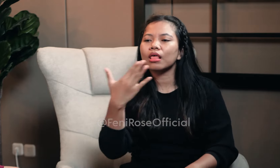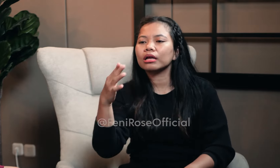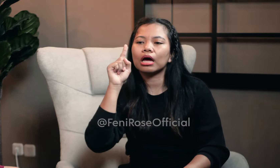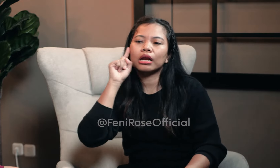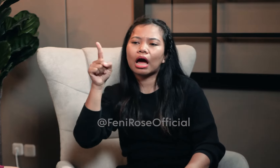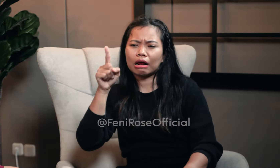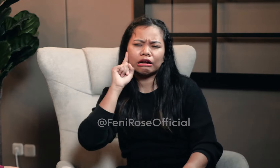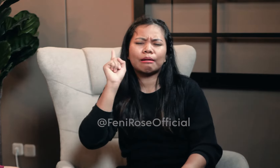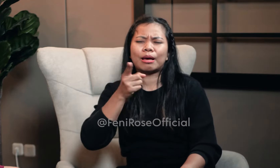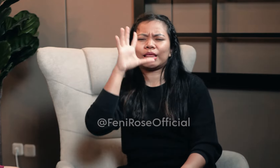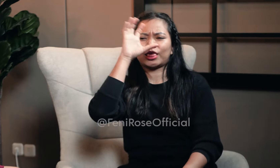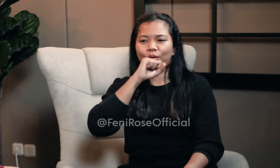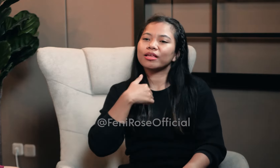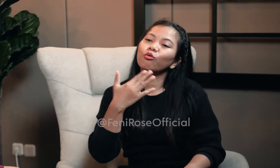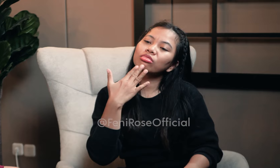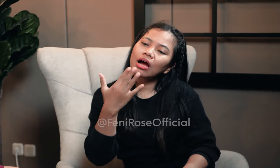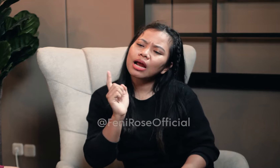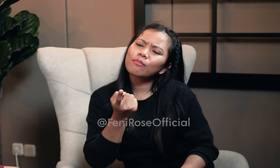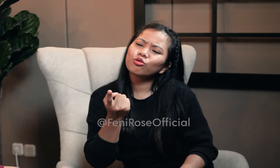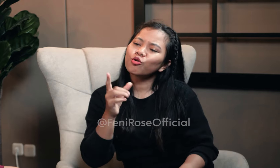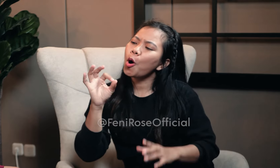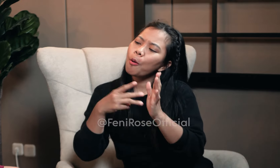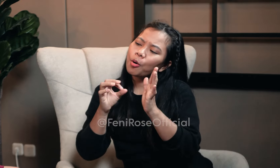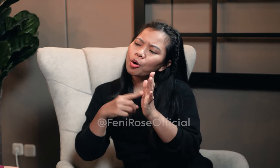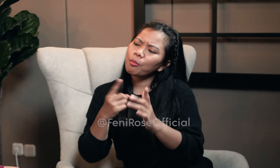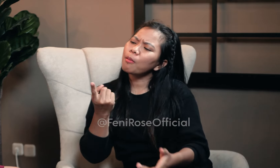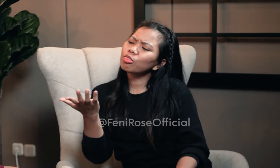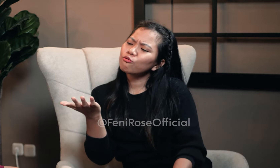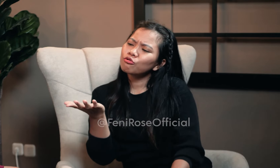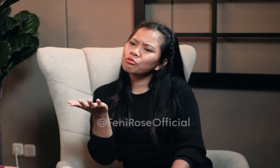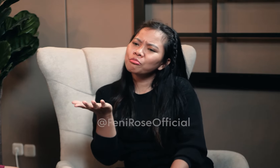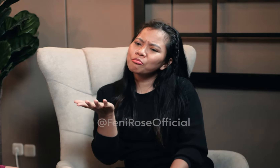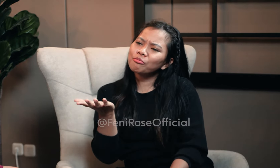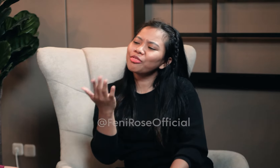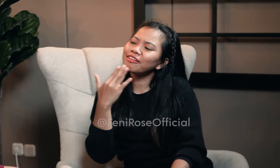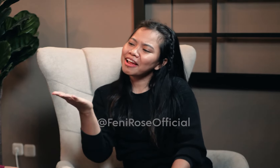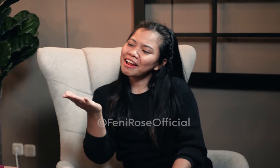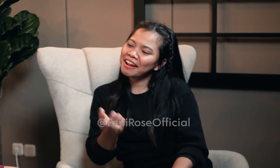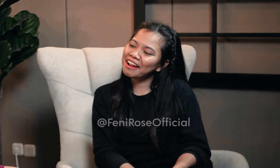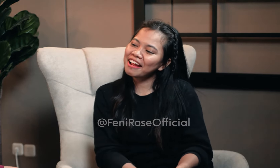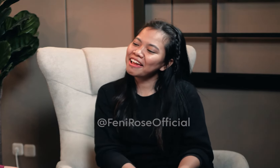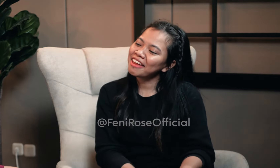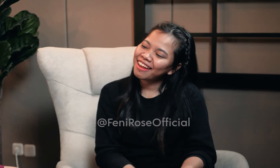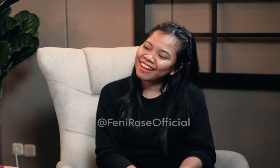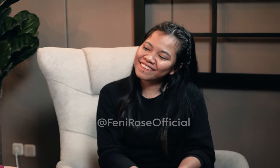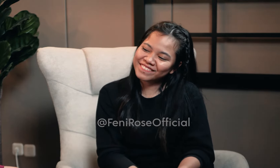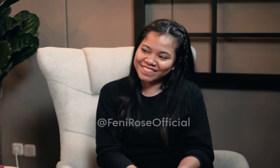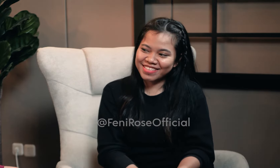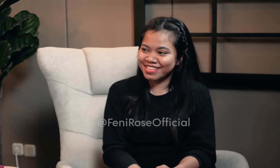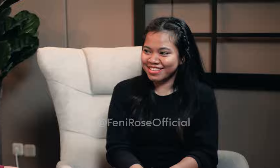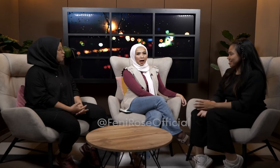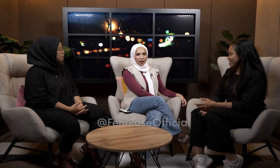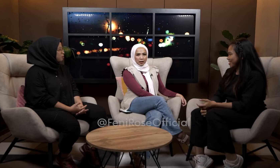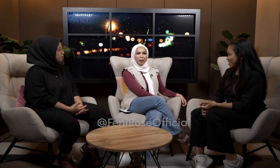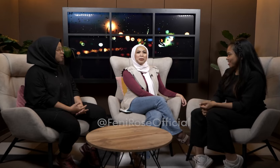observasi Bagaimana diskusi dengan teman dengar sebetulnya omon-omon itu apa sih Mbak tadi yang Mbak Feni bilang ah apa